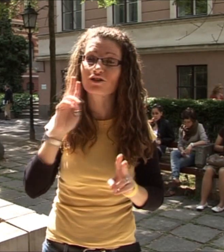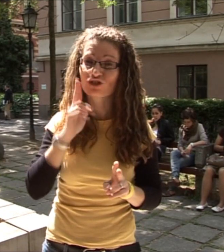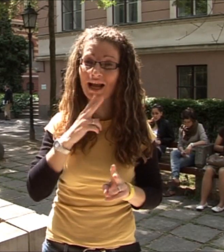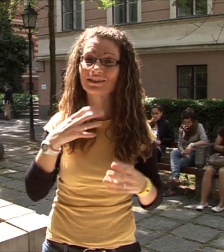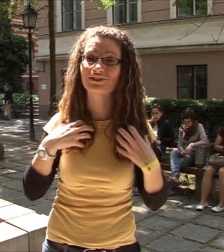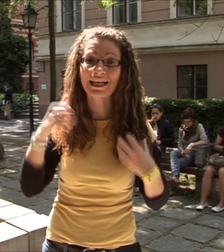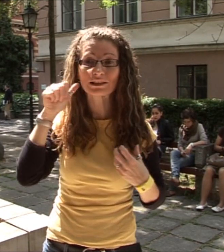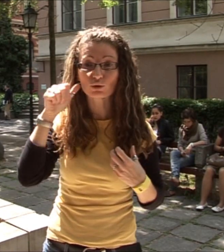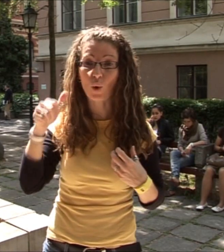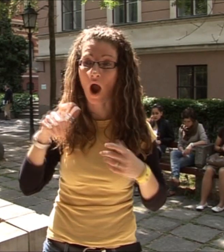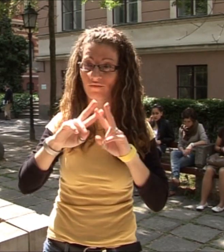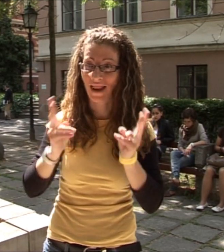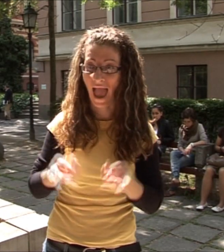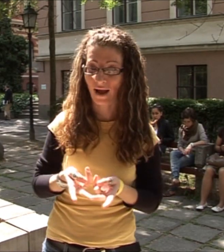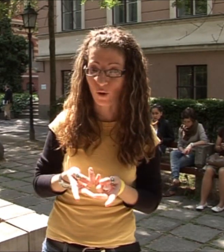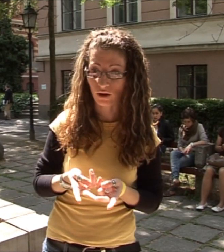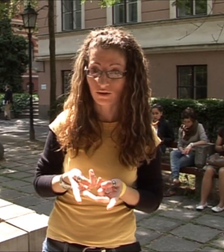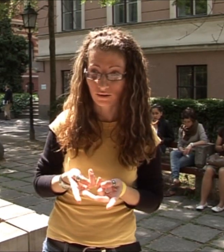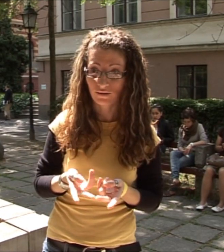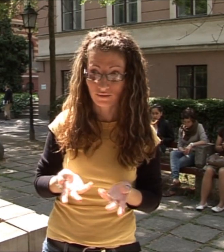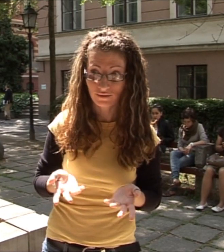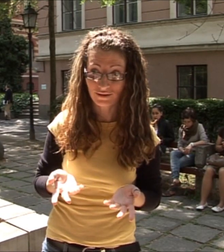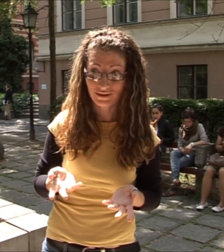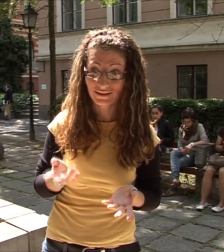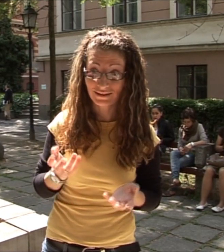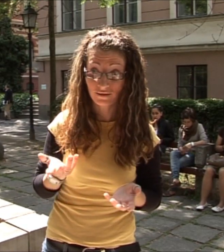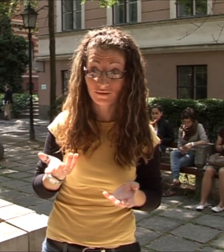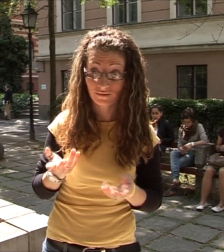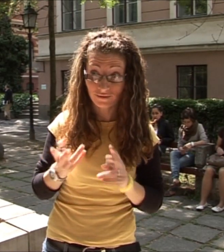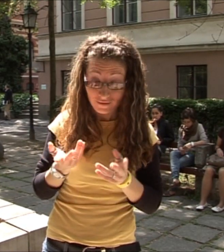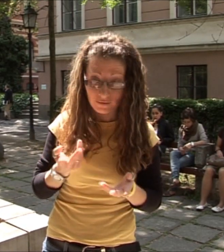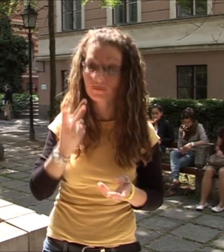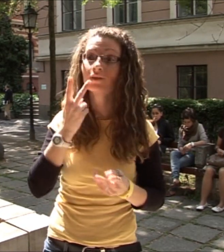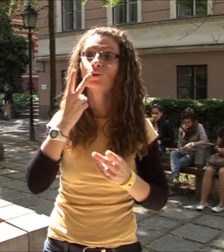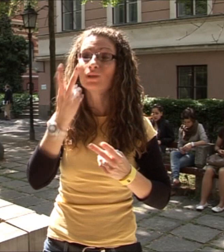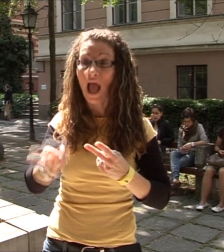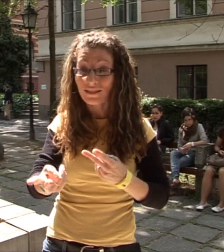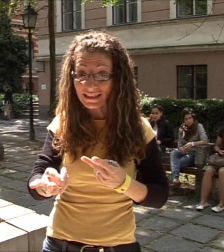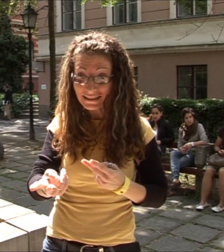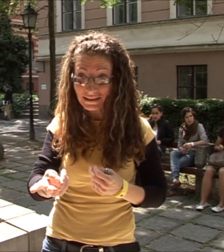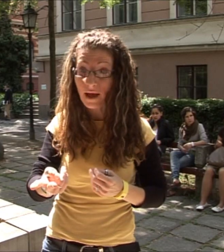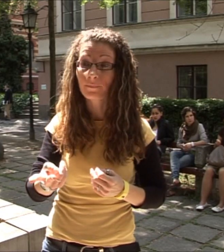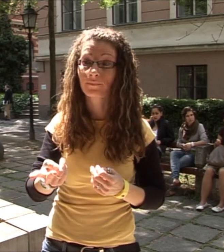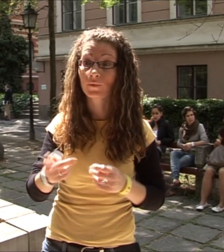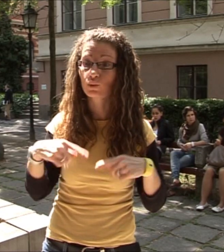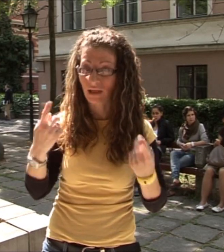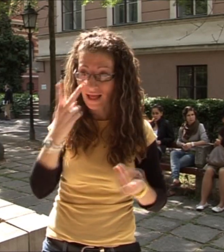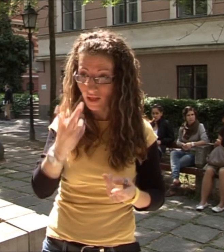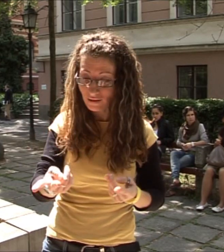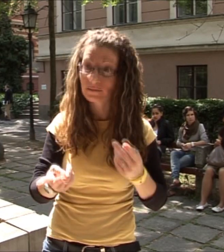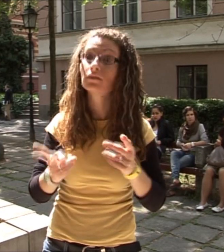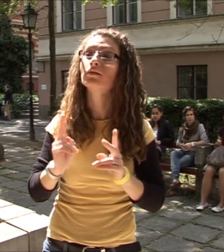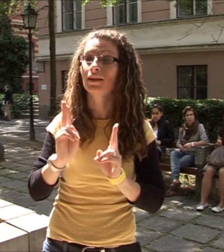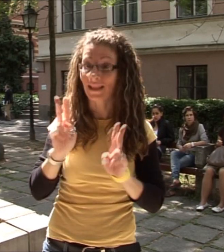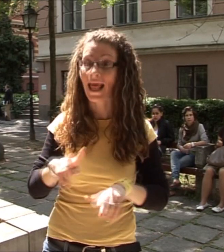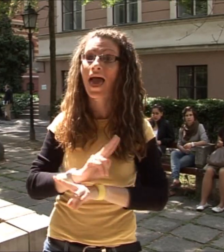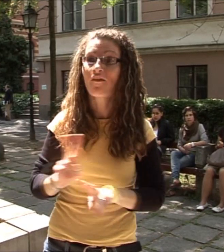kérdeér rákérdeztem hogy van sik a világon ú úgy utánéztem